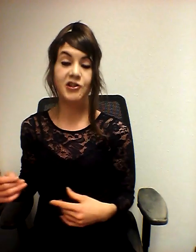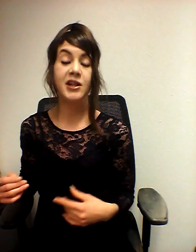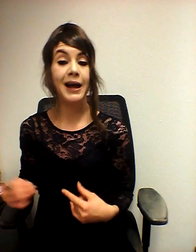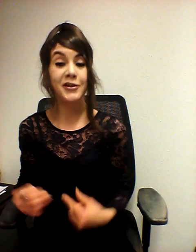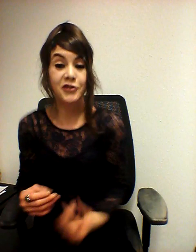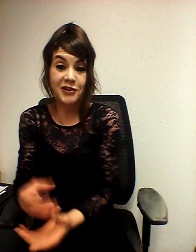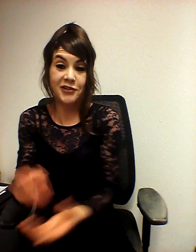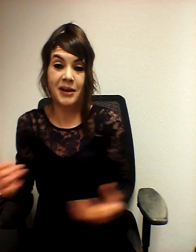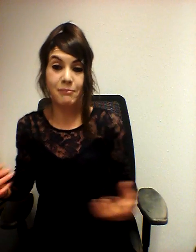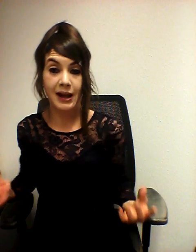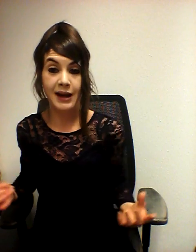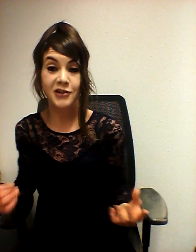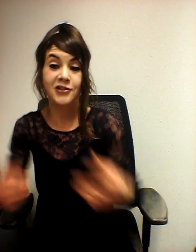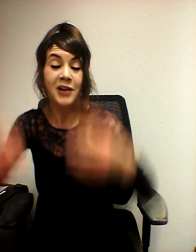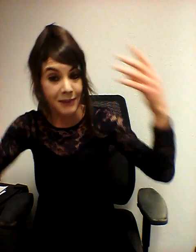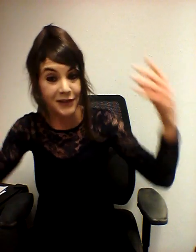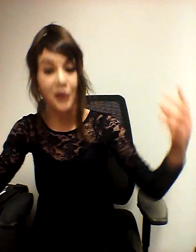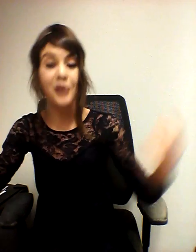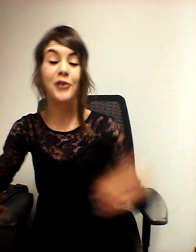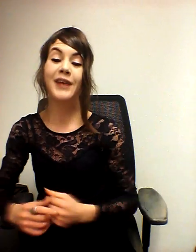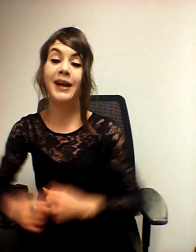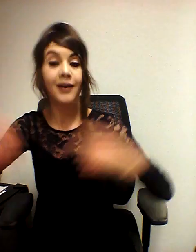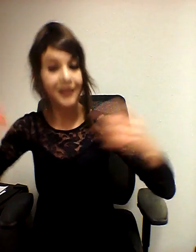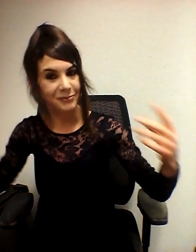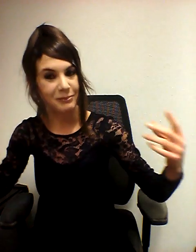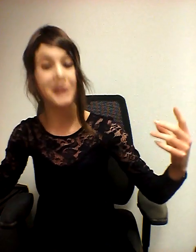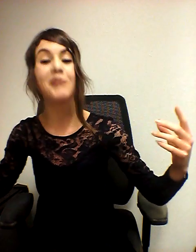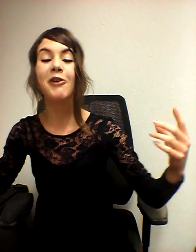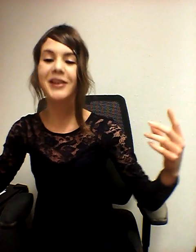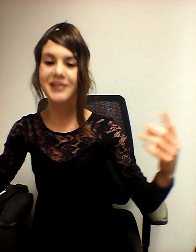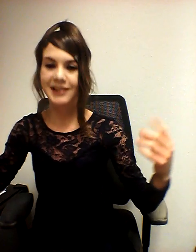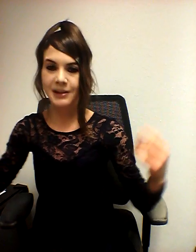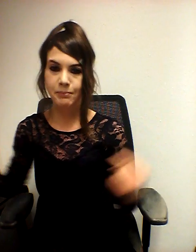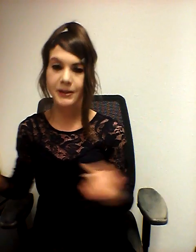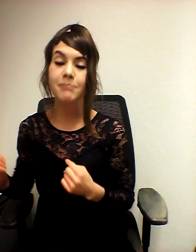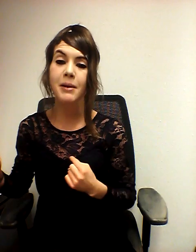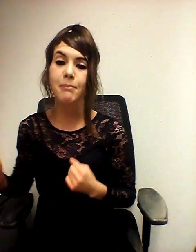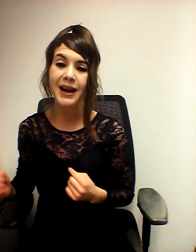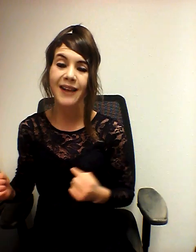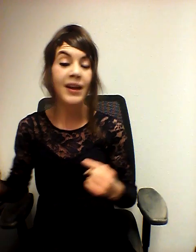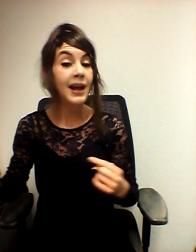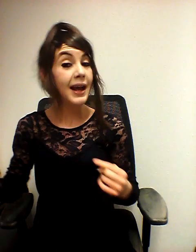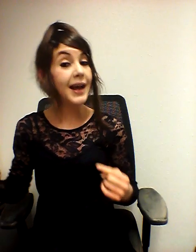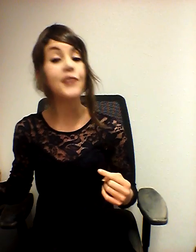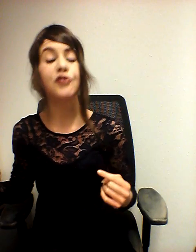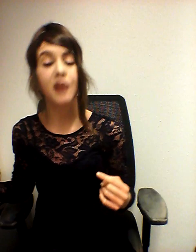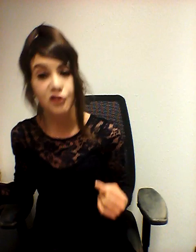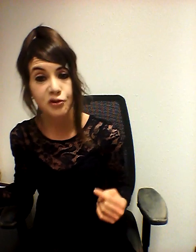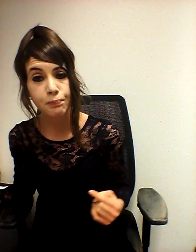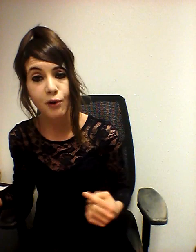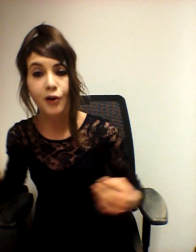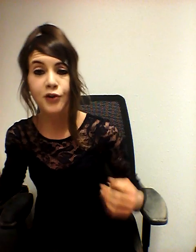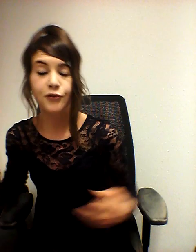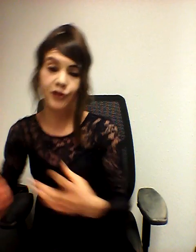blaasjes dat zijn blaasjes met ook weer een biologisch lipiden membraan en het transport van